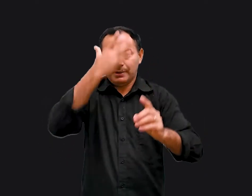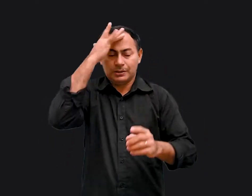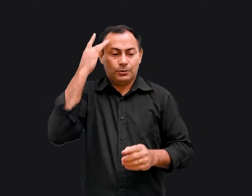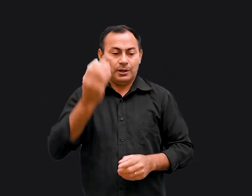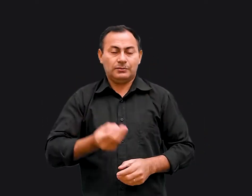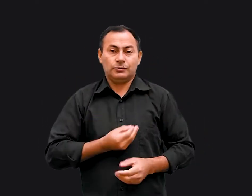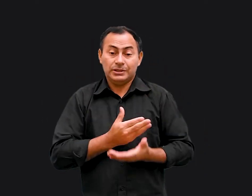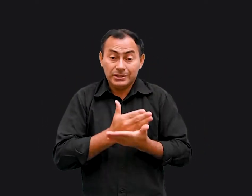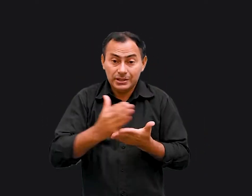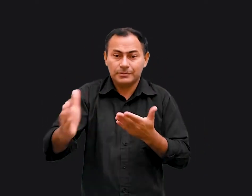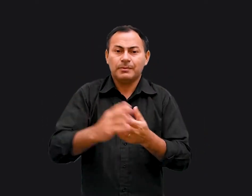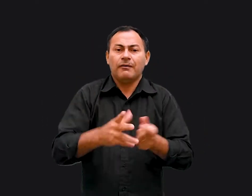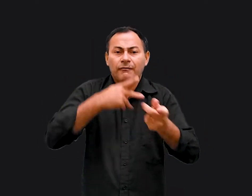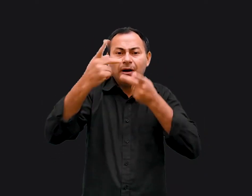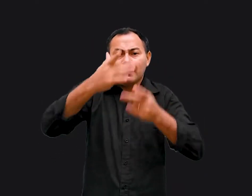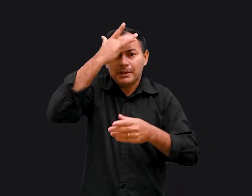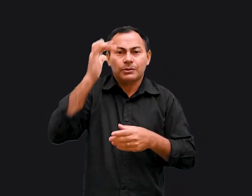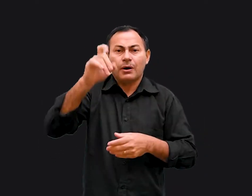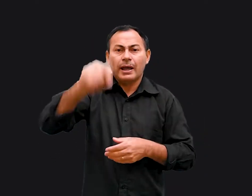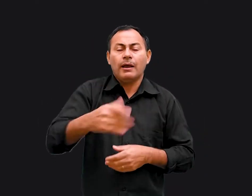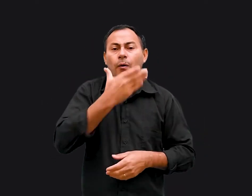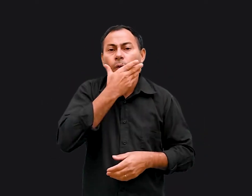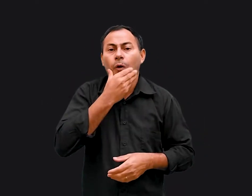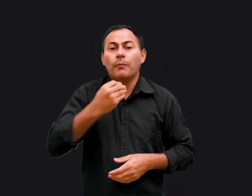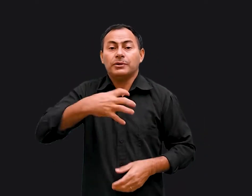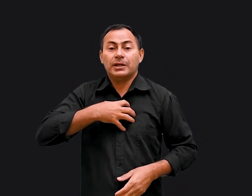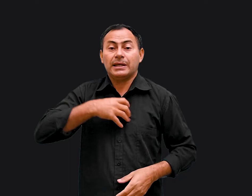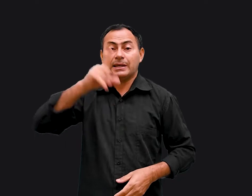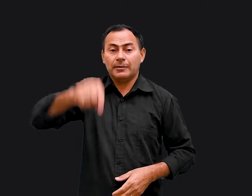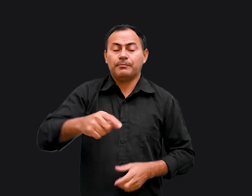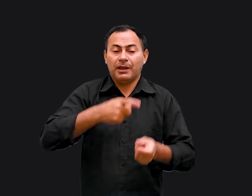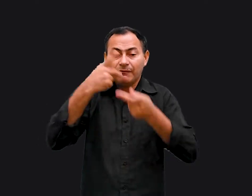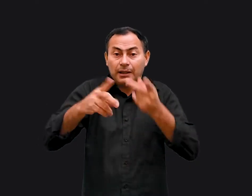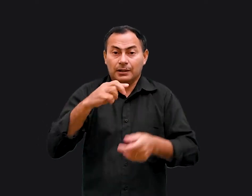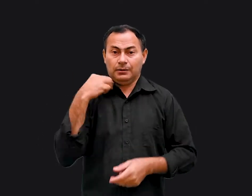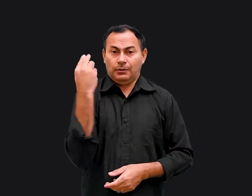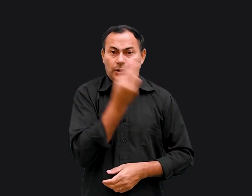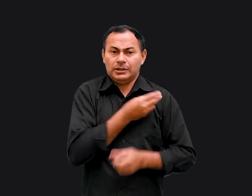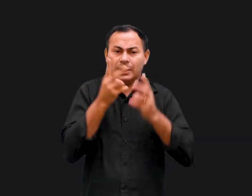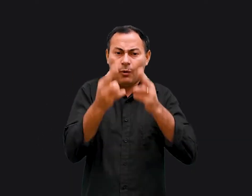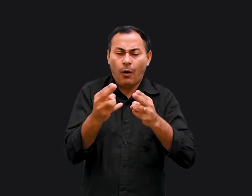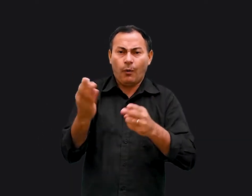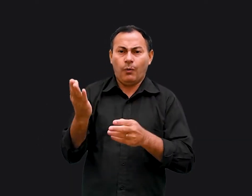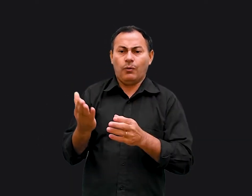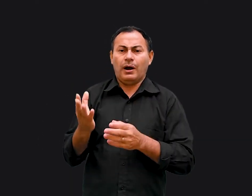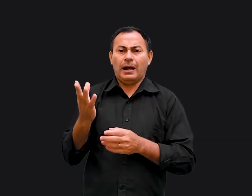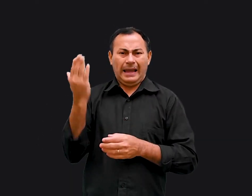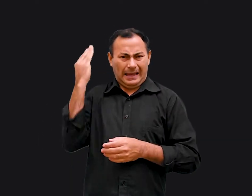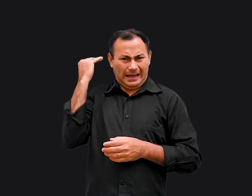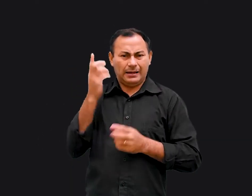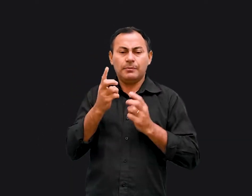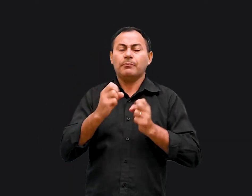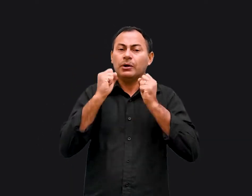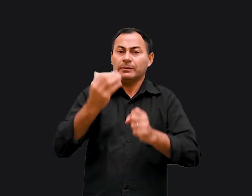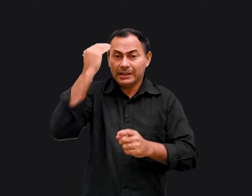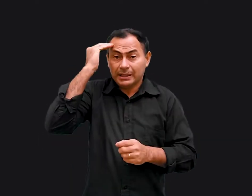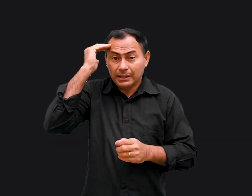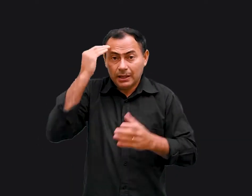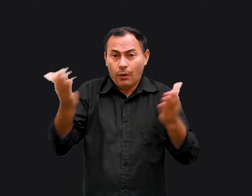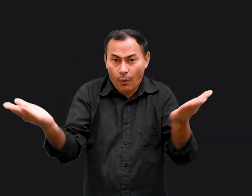era, para que possamos entender o homem como ele é. Fala de nós como nós éramos, para que possamos nos entender como nós somos.